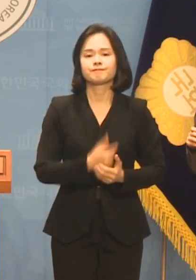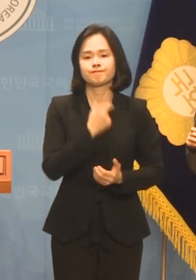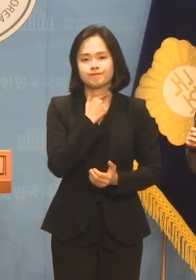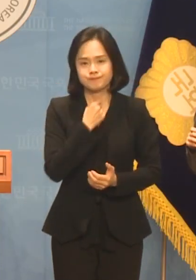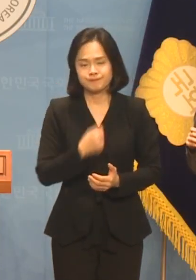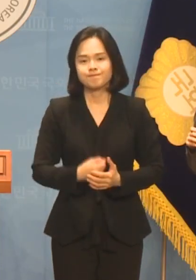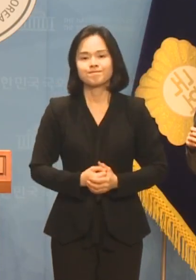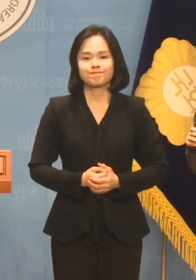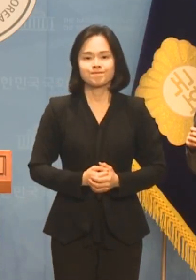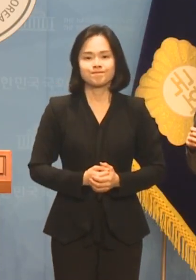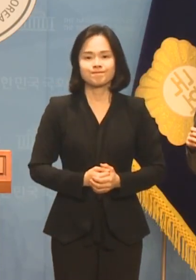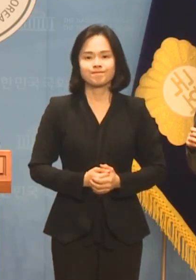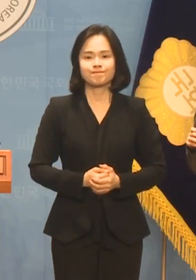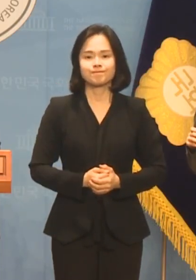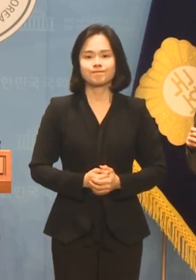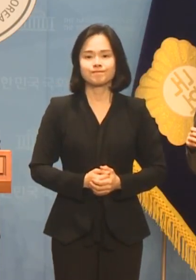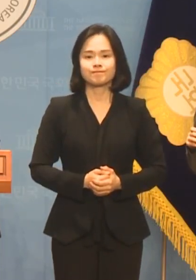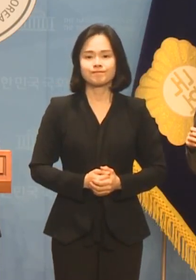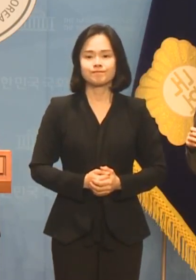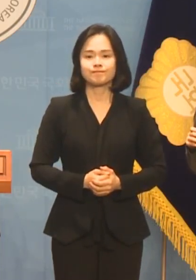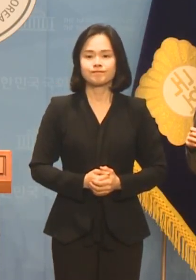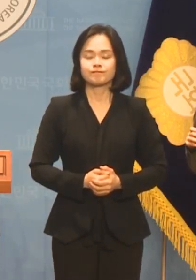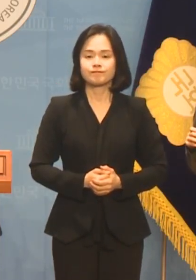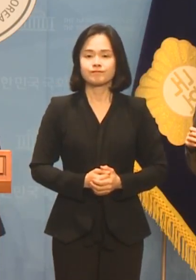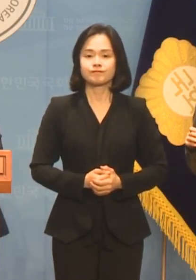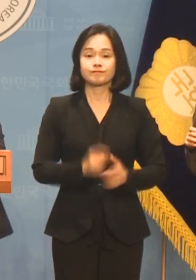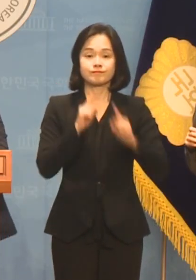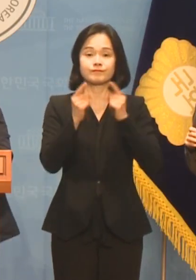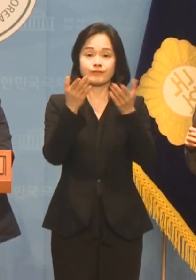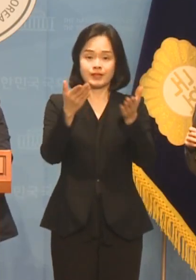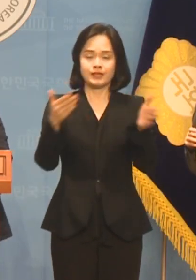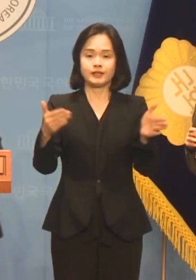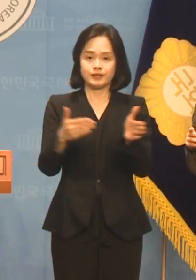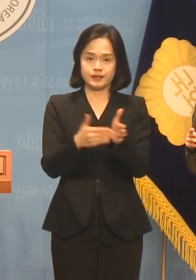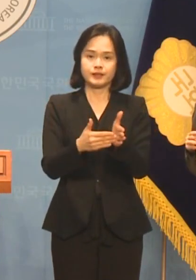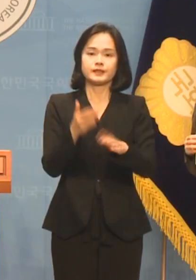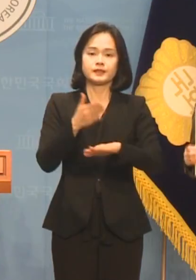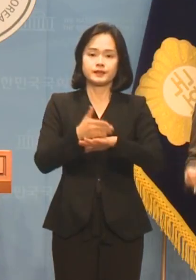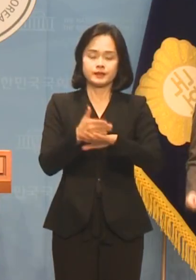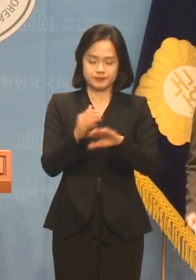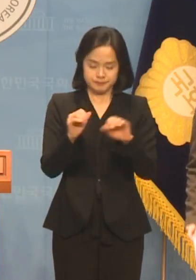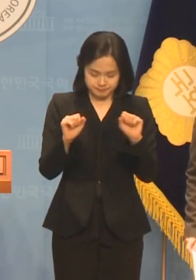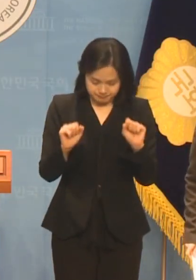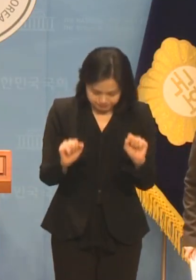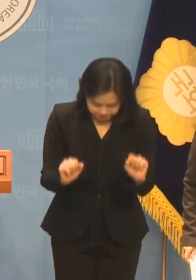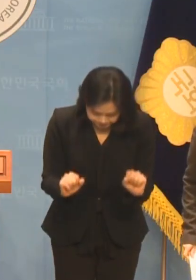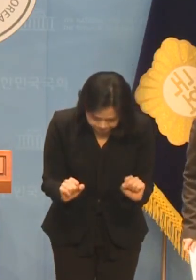알리게 되었다는 걸 말씀드립니다. 이상으로 기자회견을 마치겠습니다. 감사합니다.